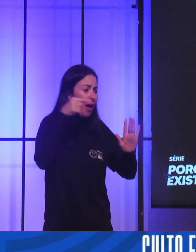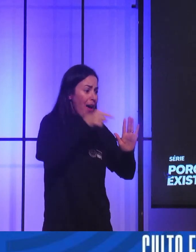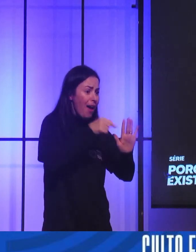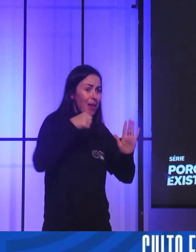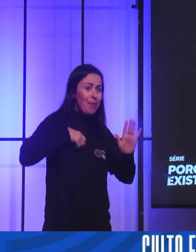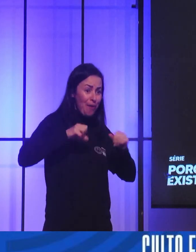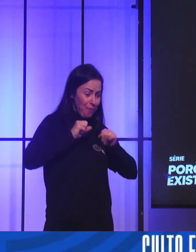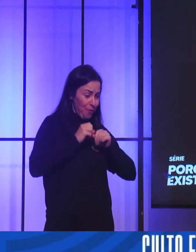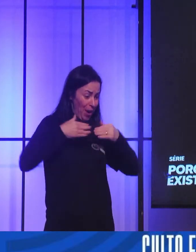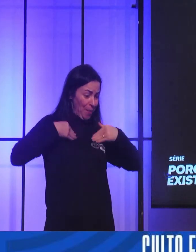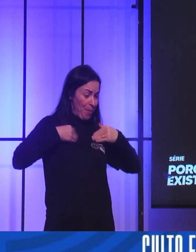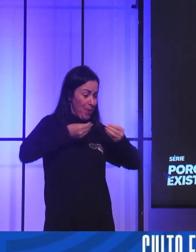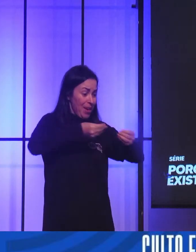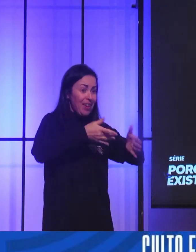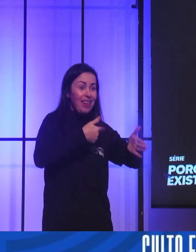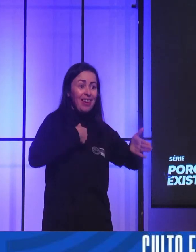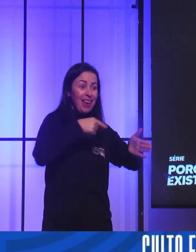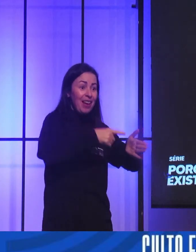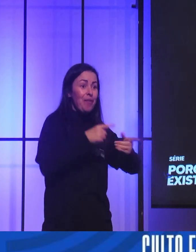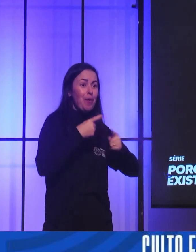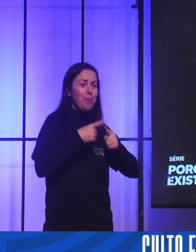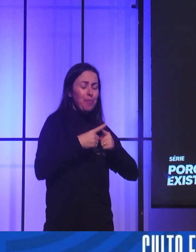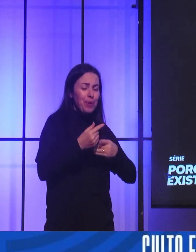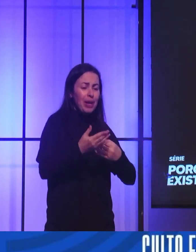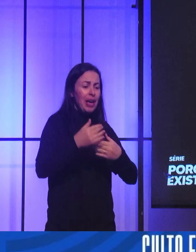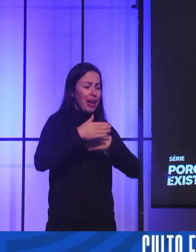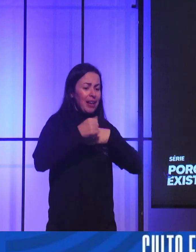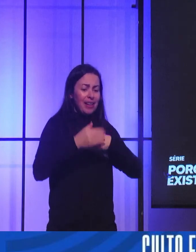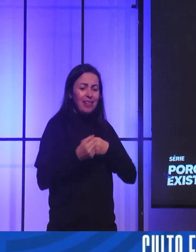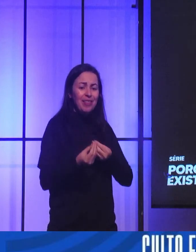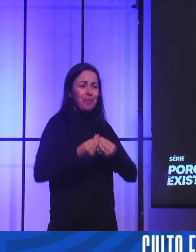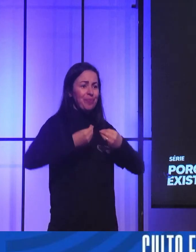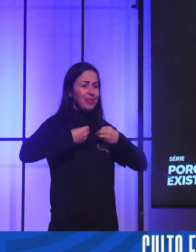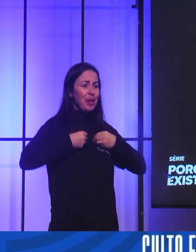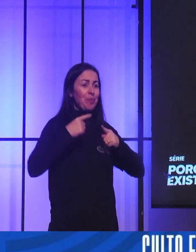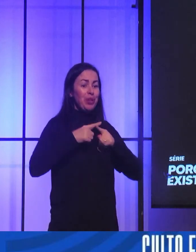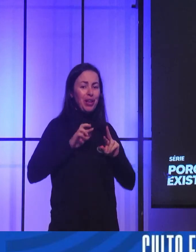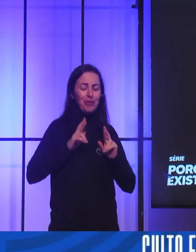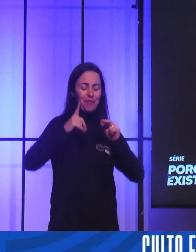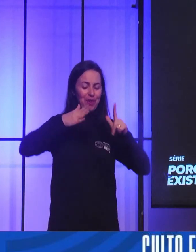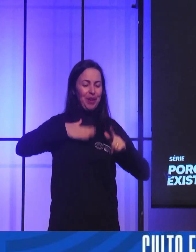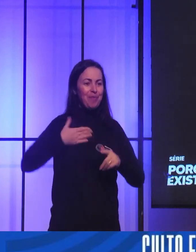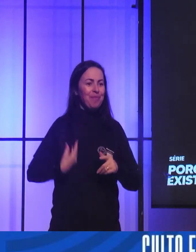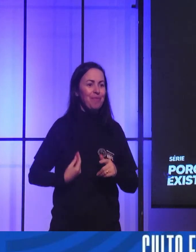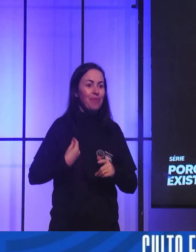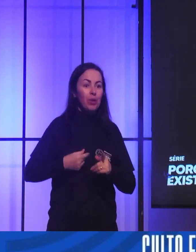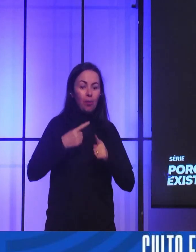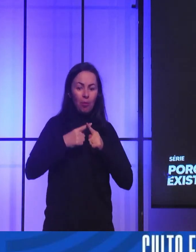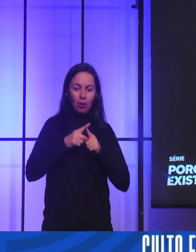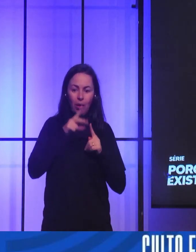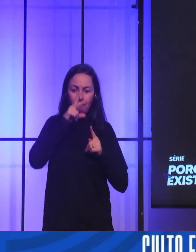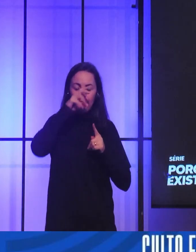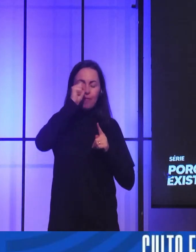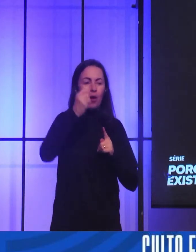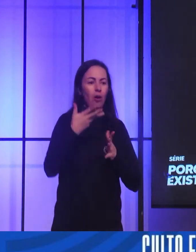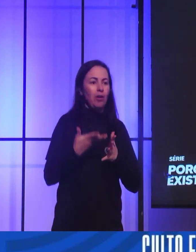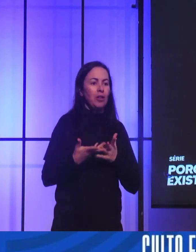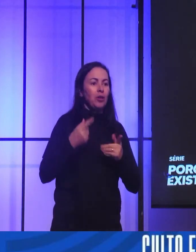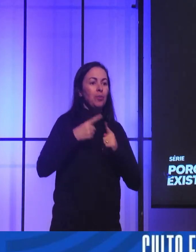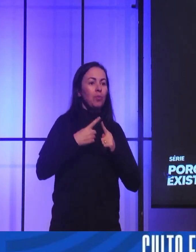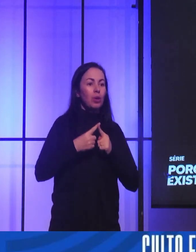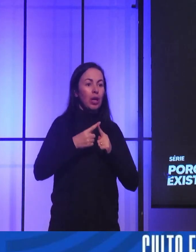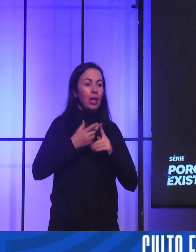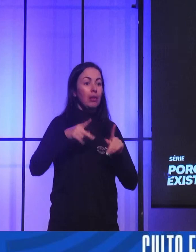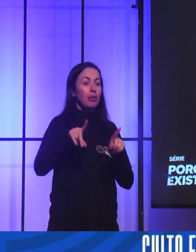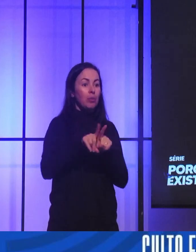mulher fez isso para mim, ela me aqueceu, ela fez diferença na minha vida. E aquilo impactou tanto a comunidade